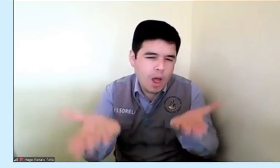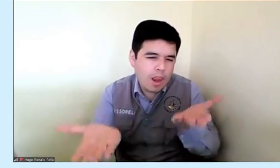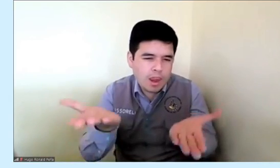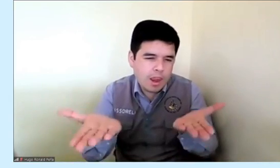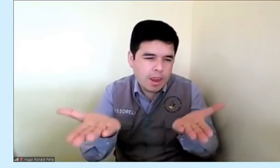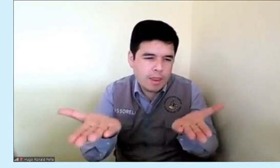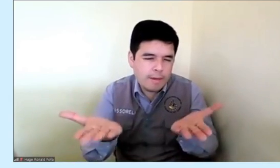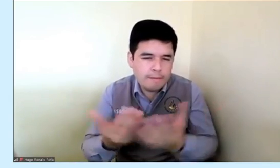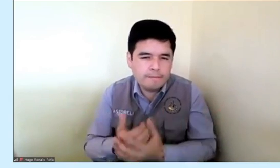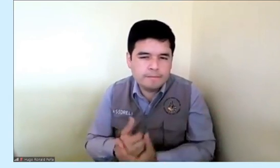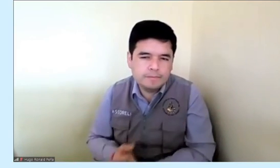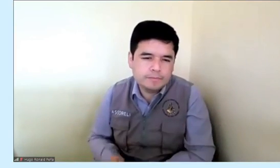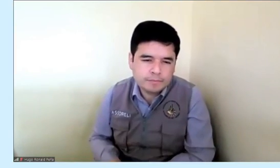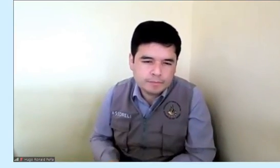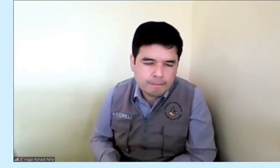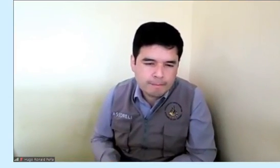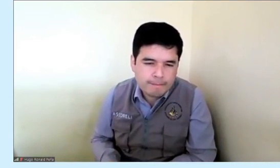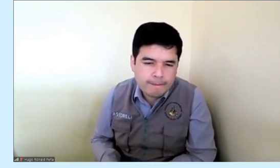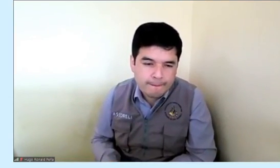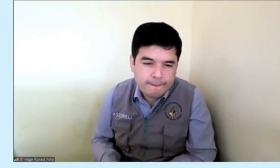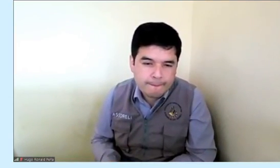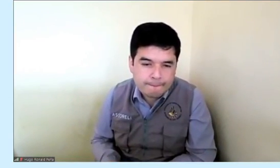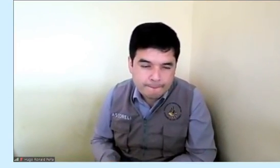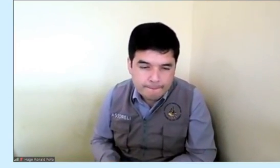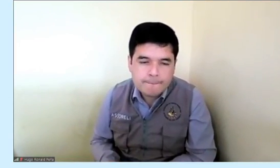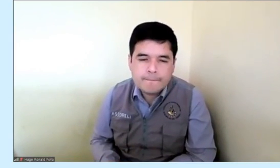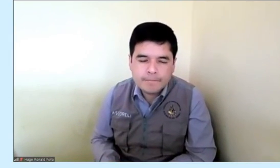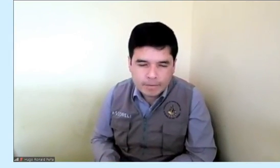¿Cuál? No. Las palmas o los pulgares.